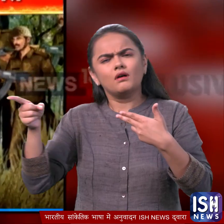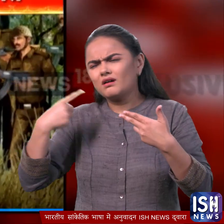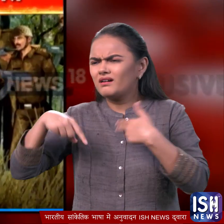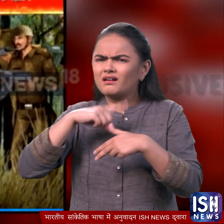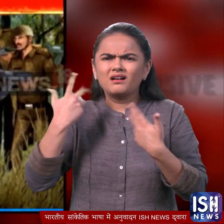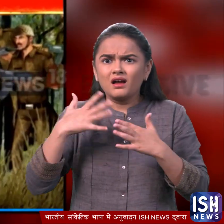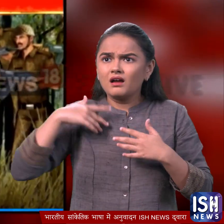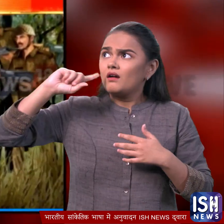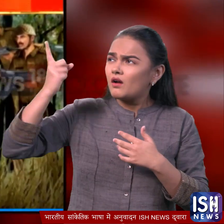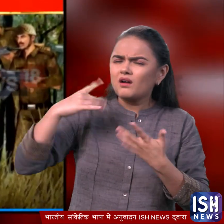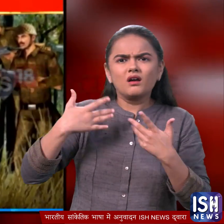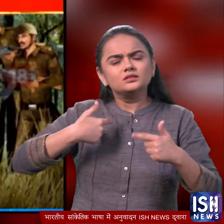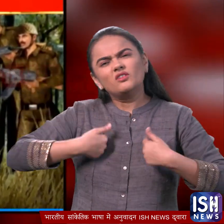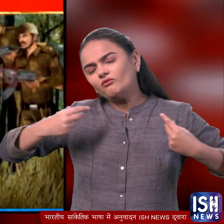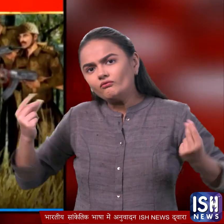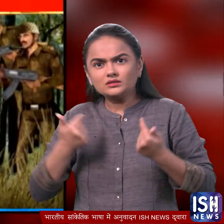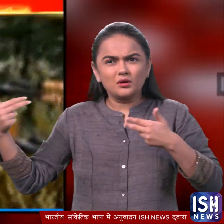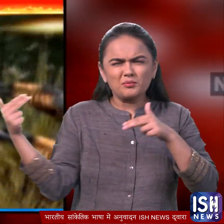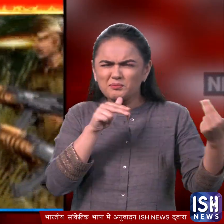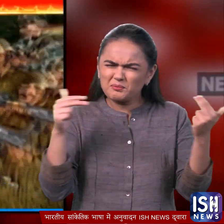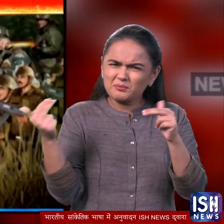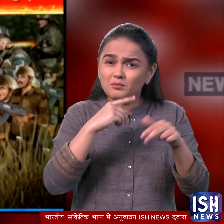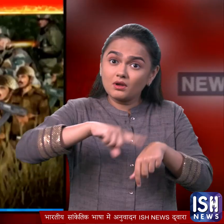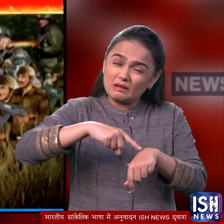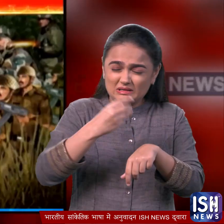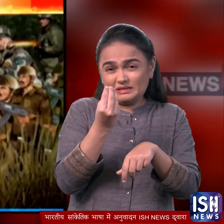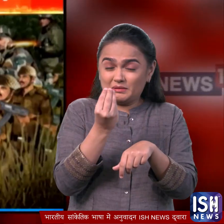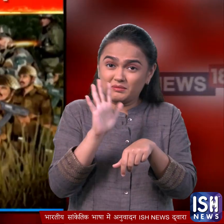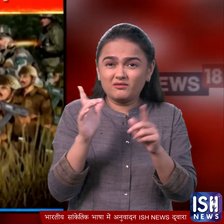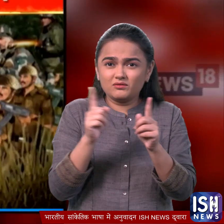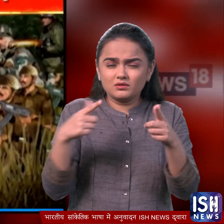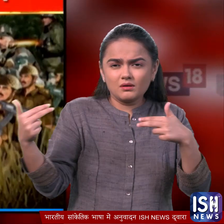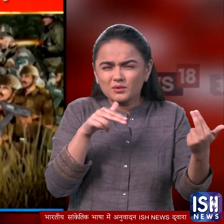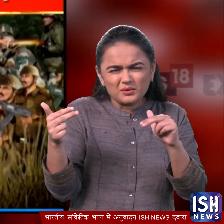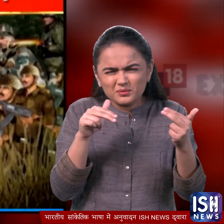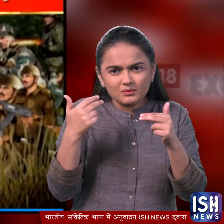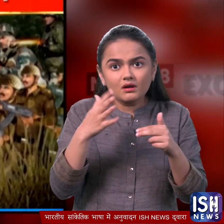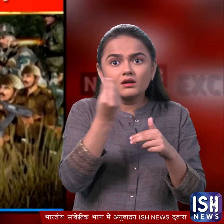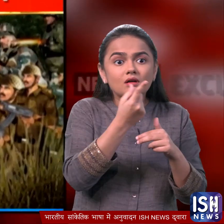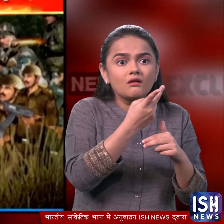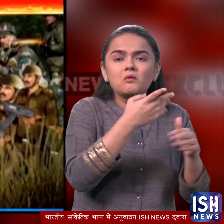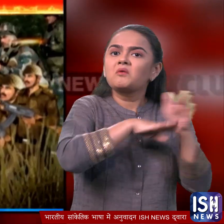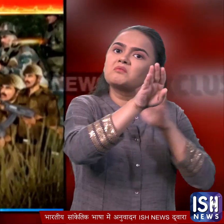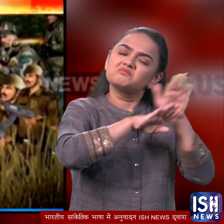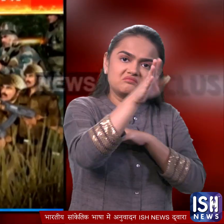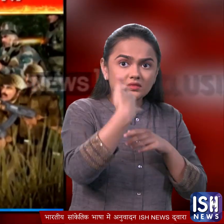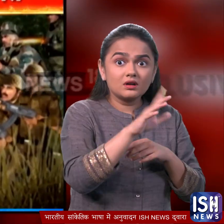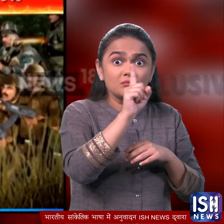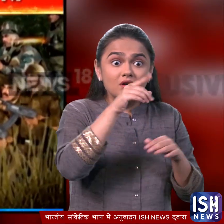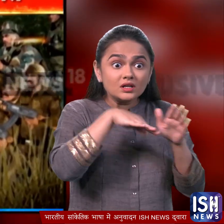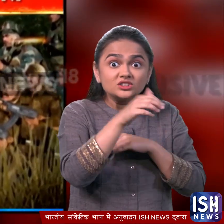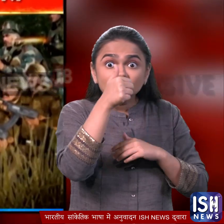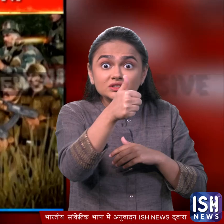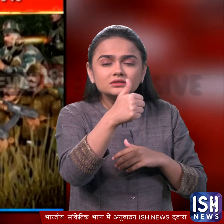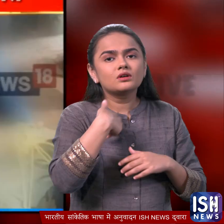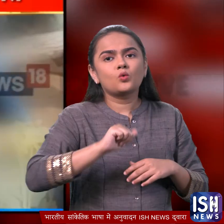जवानों ने भी बिना वक्त गंवाए जवाबी कार्रवाई की। दोनों ओर से कुछ देर तक चली गोलीबारी के बाद कई नक्सली तो वहां से भाग गए, लेकिन उनमें